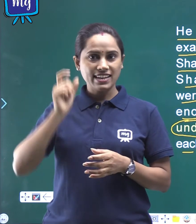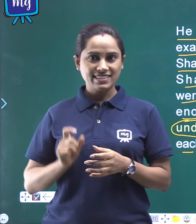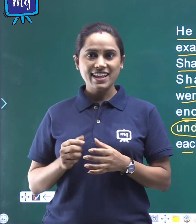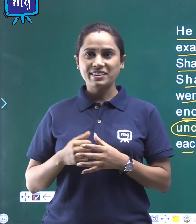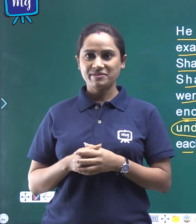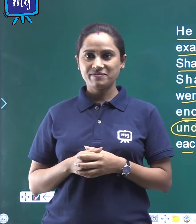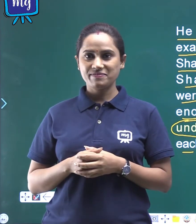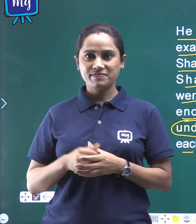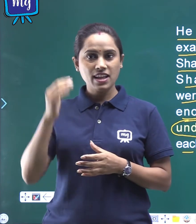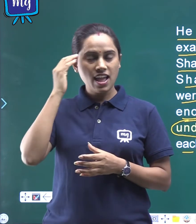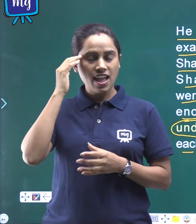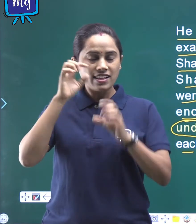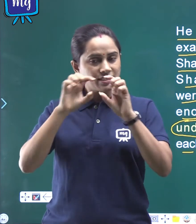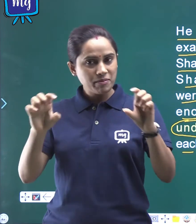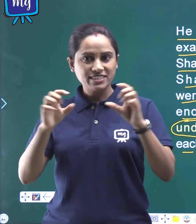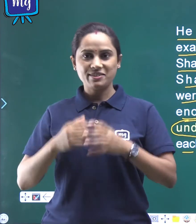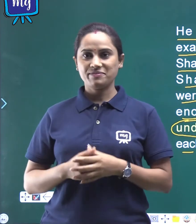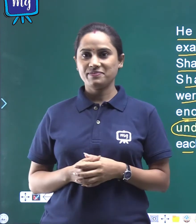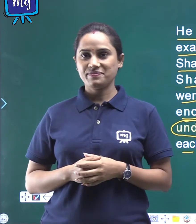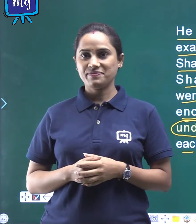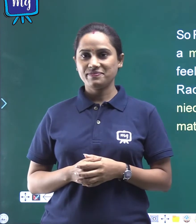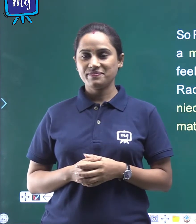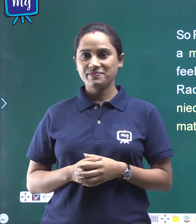understand समझना.